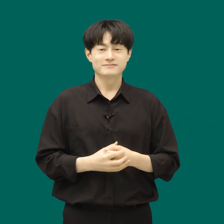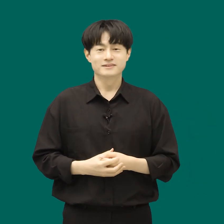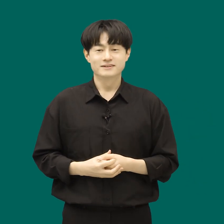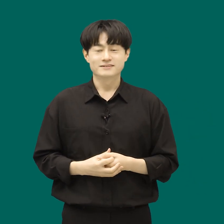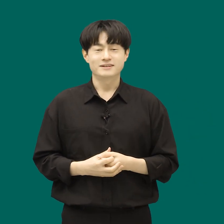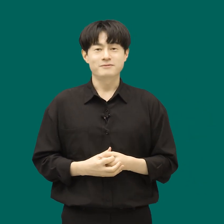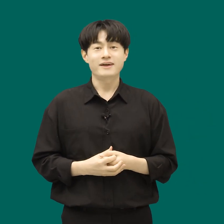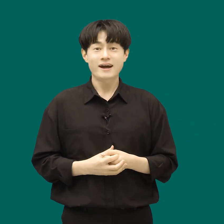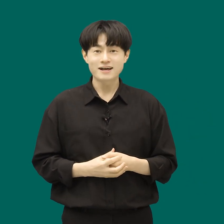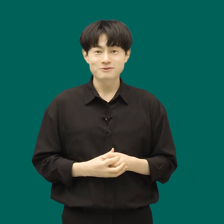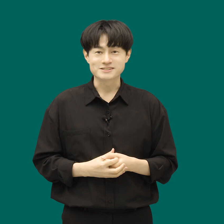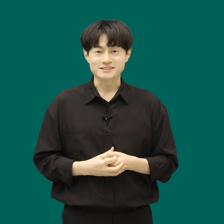그 다음에 할아버지,